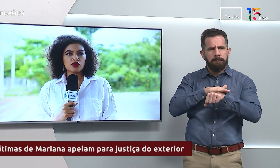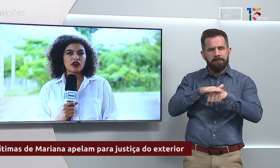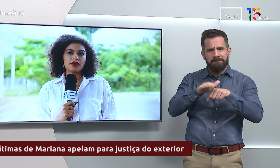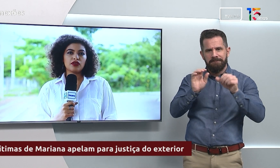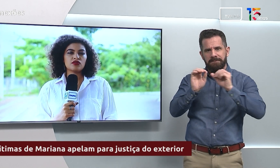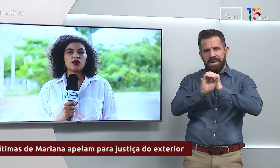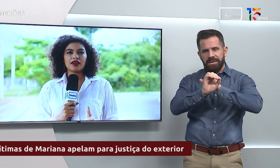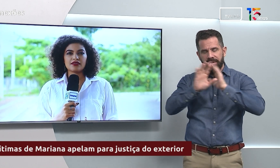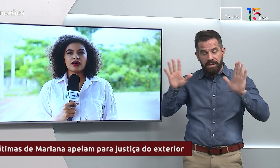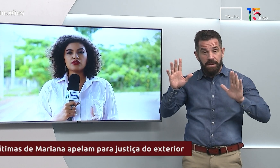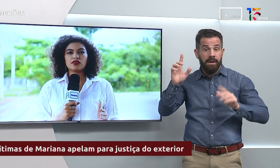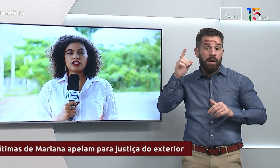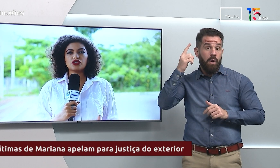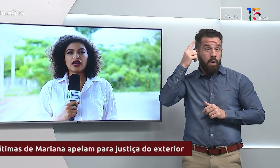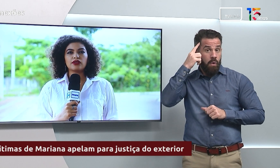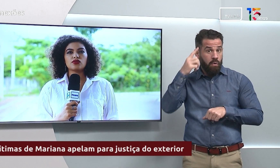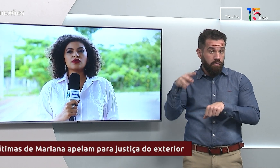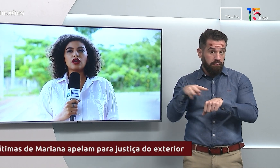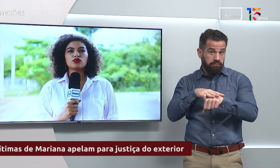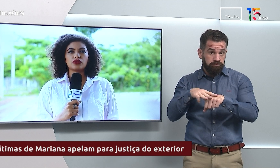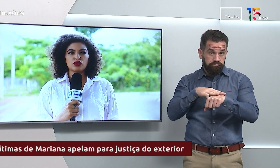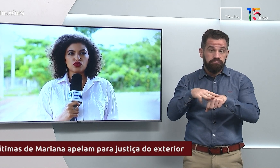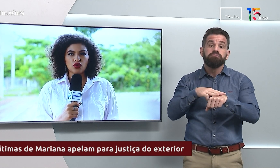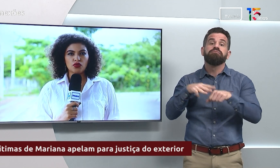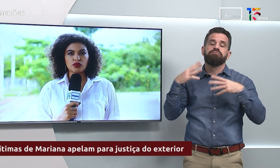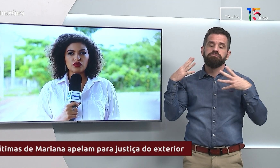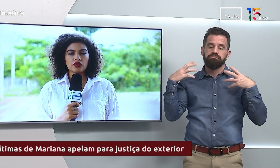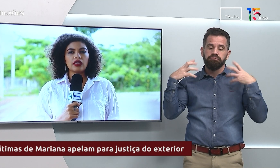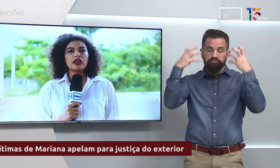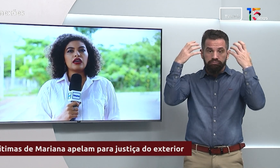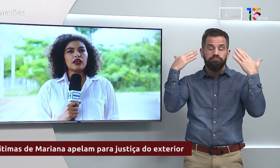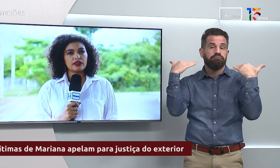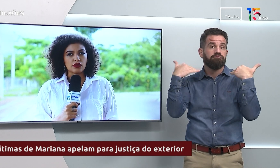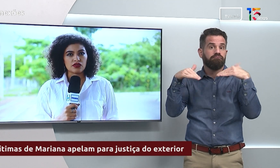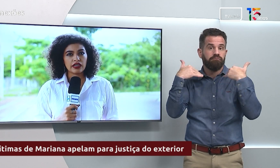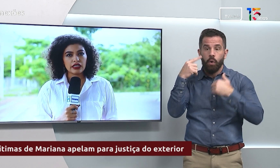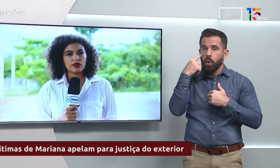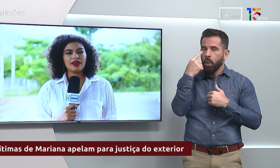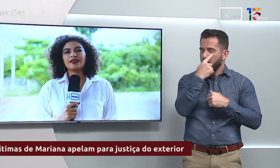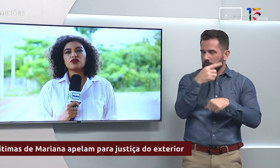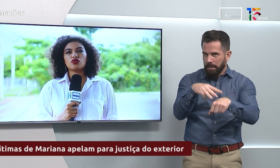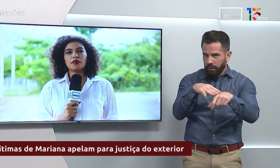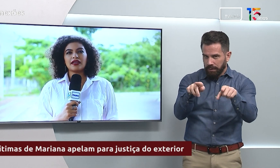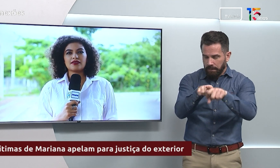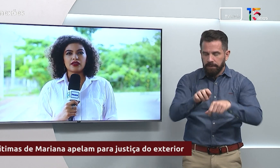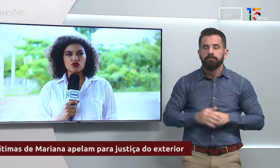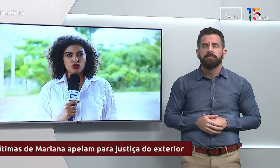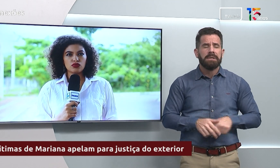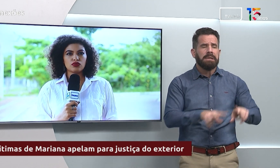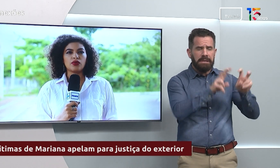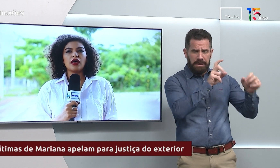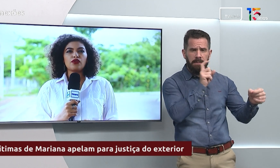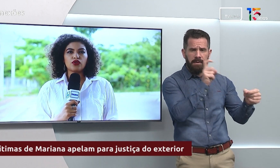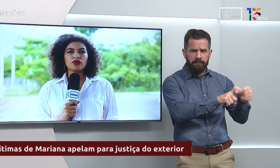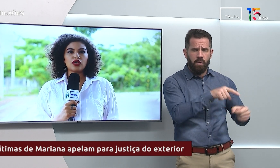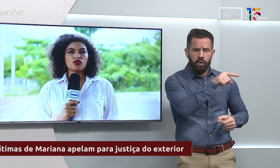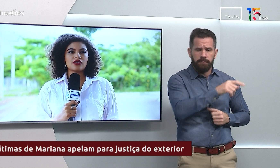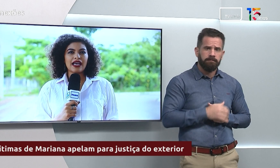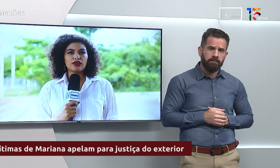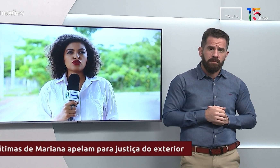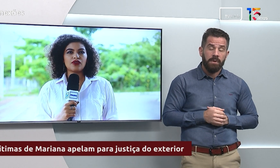e meus cabelos são castanhos cacheados na altura dos ombros. Então, seguindo ainda sobre esse assunto,